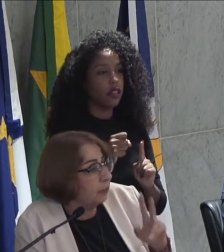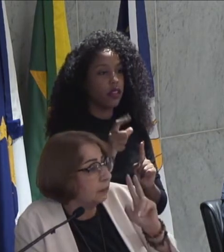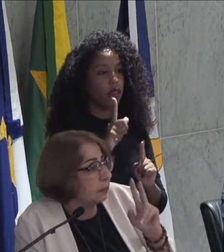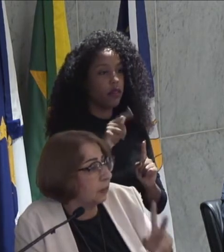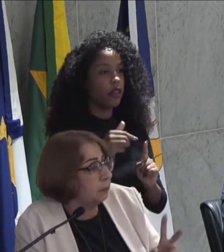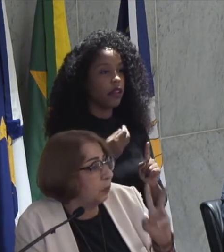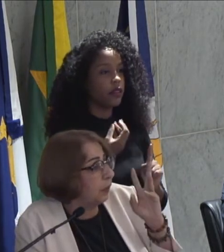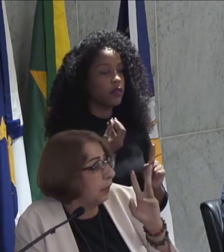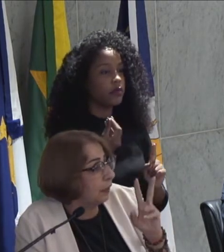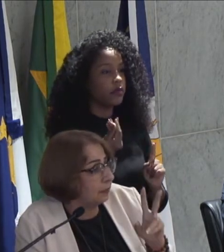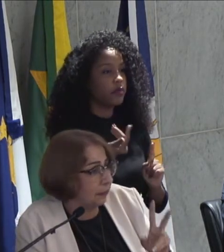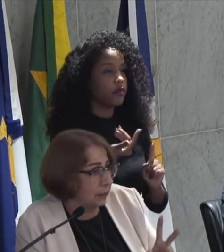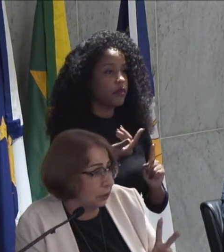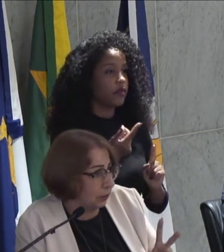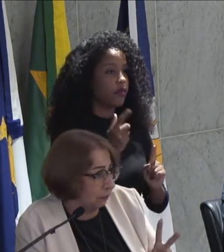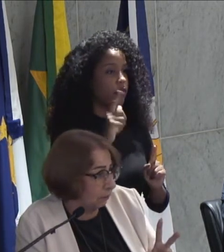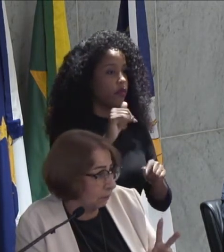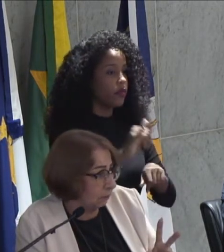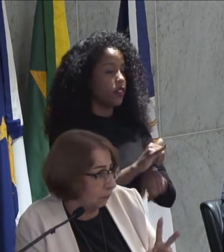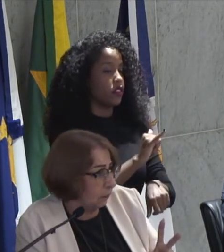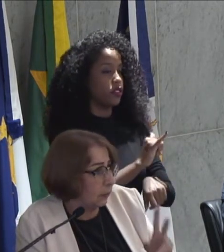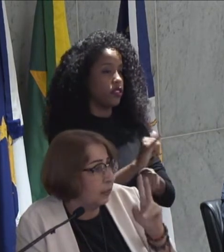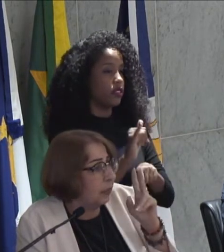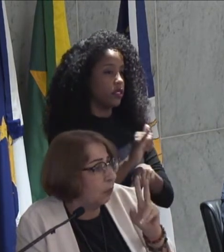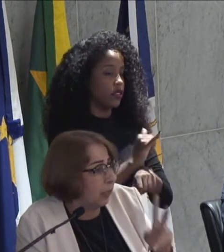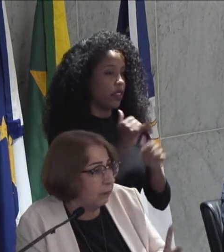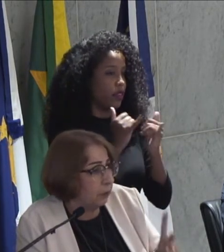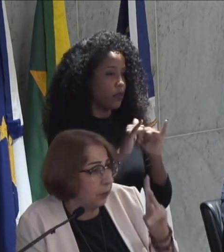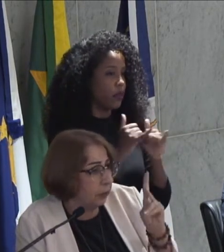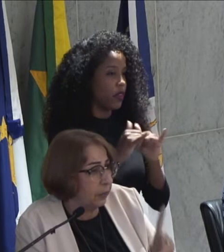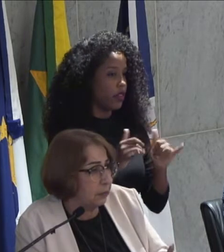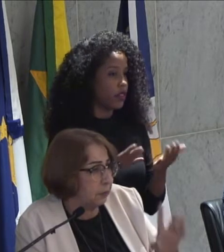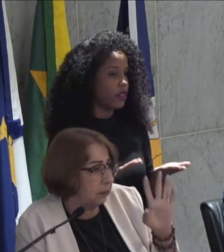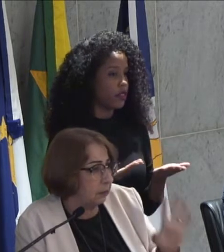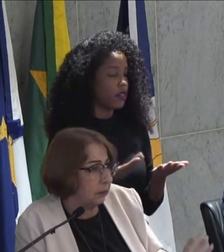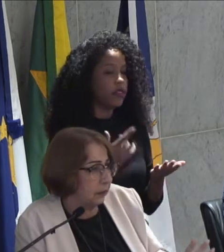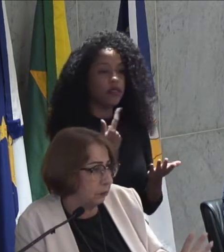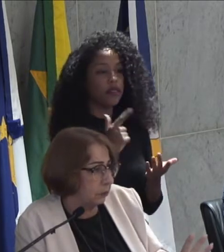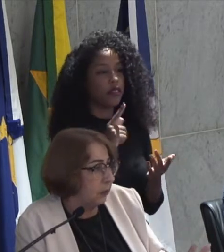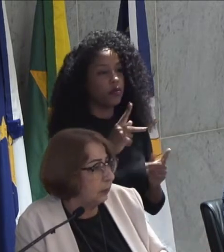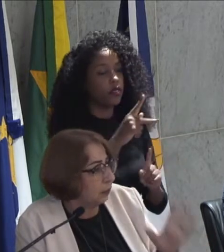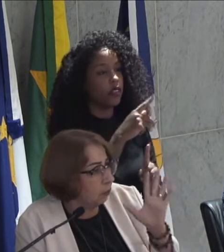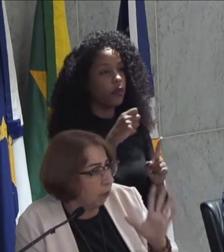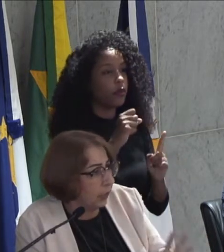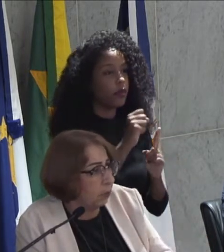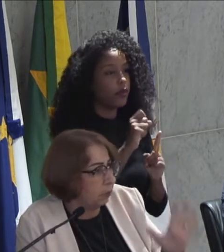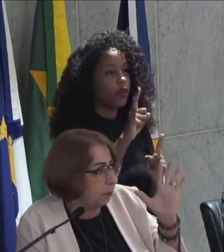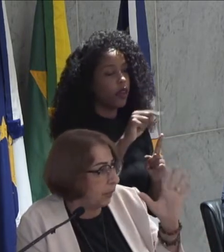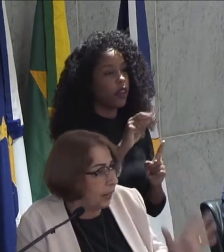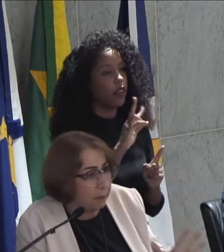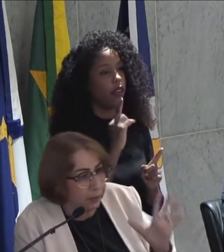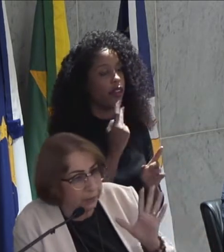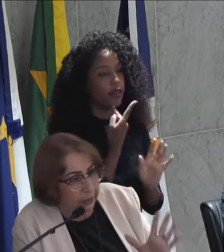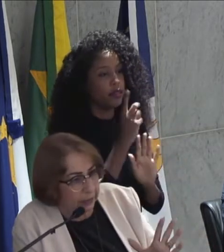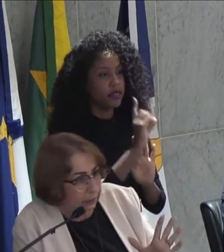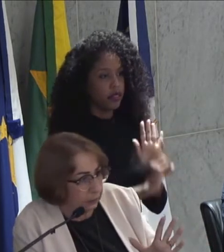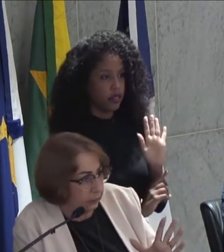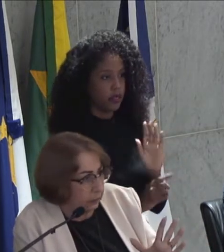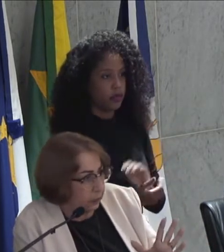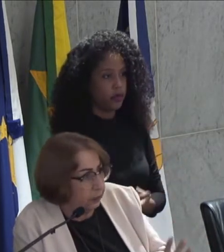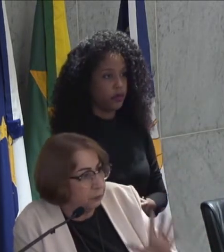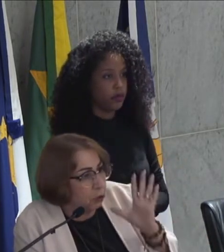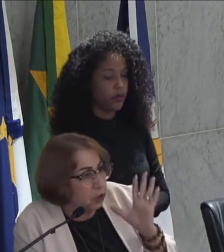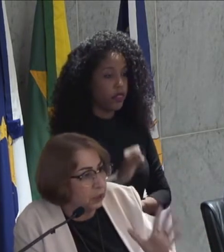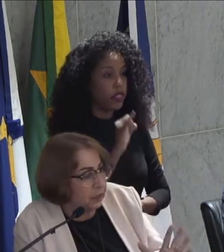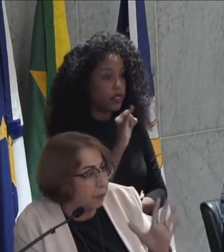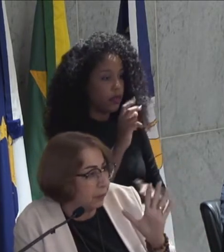qualquer trampolim que seja que não leve ao reconhecimento de direito. Então, qualquer um que pegar a Previdência